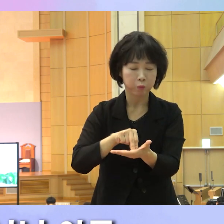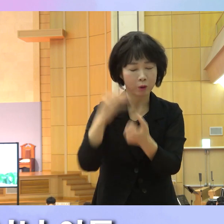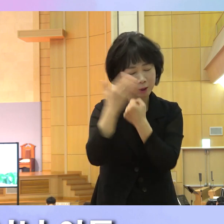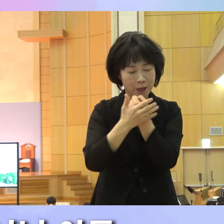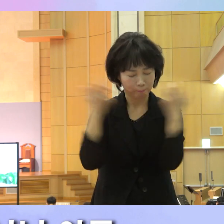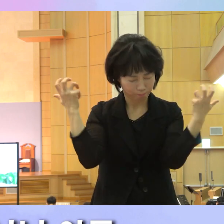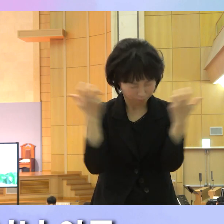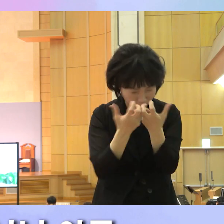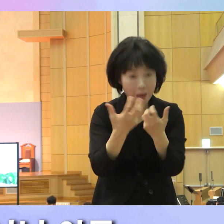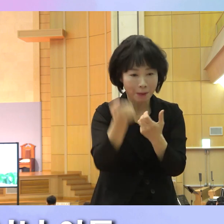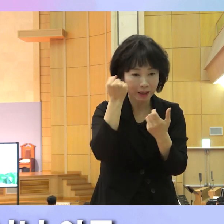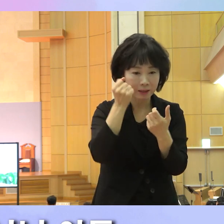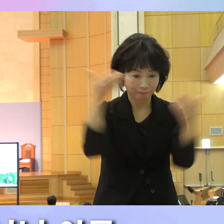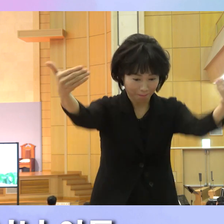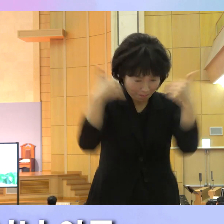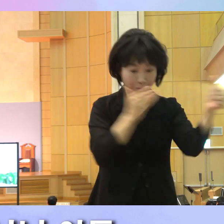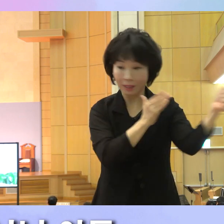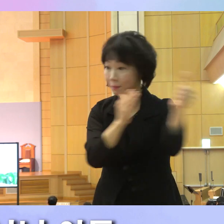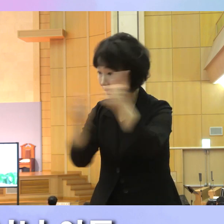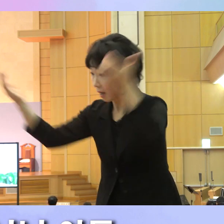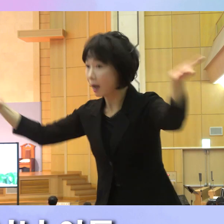은혜를 나누겠습니다.